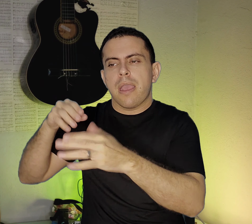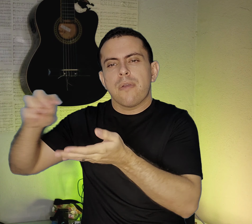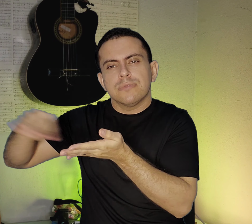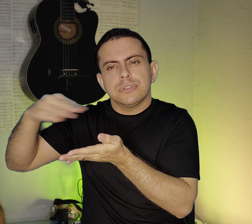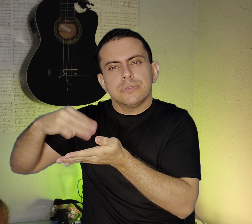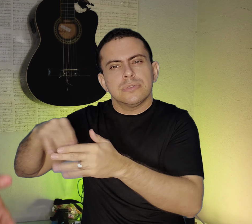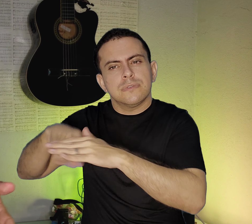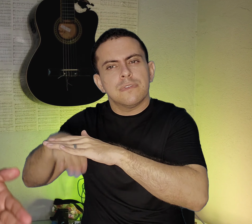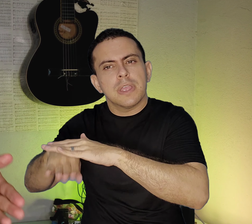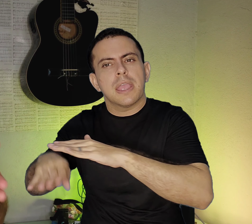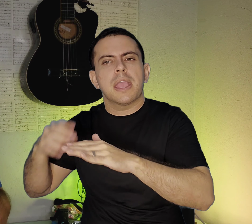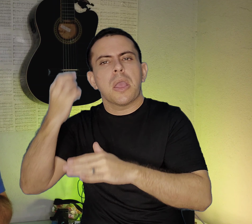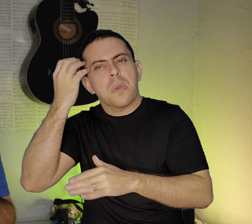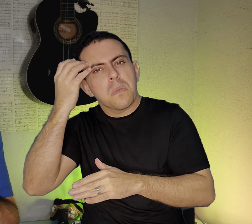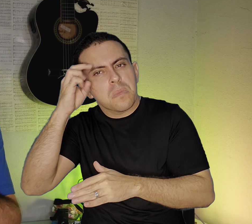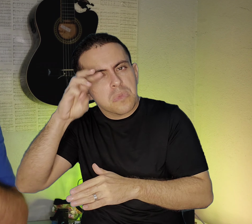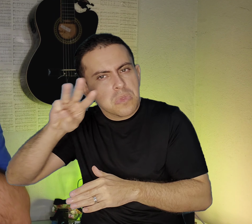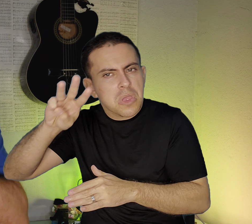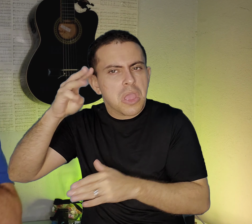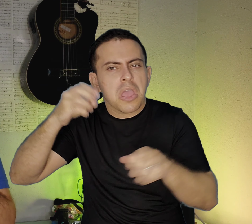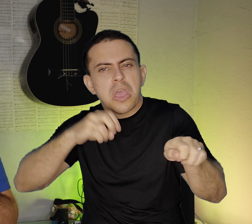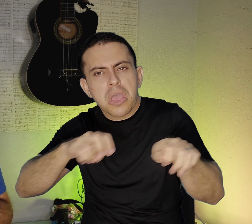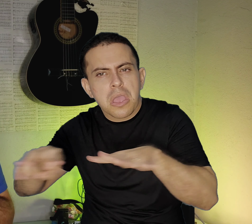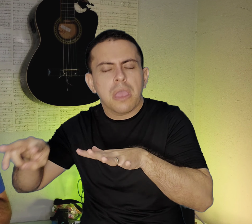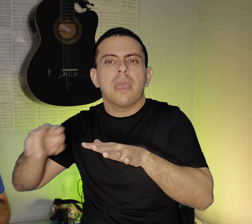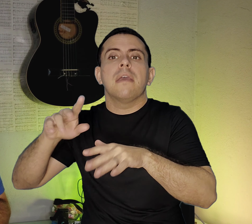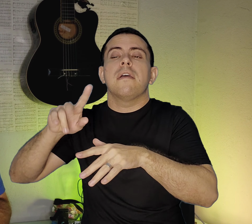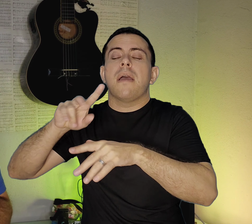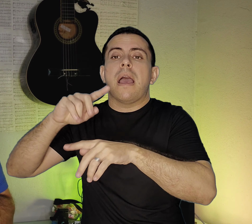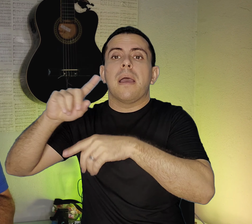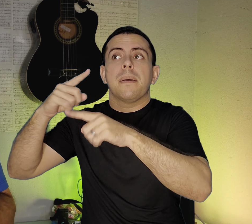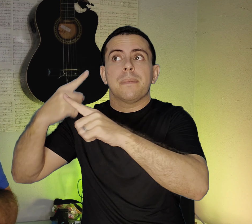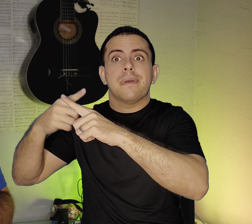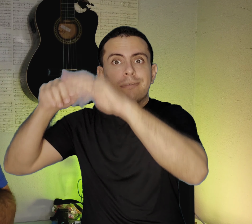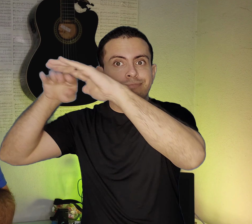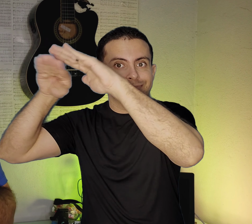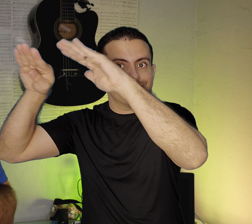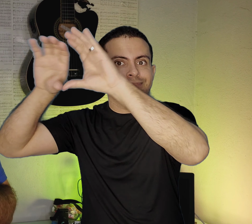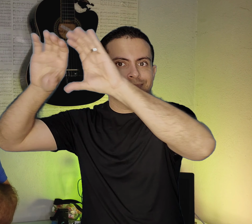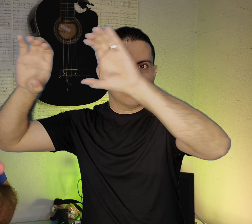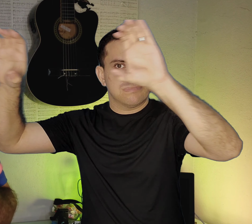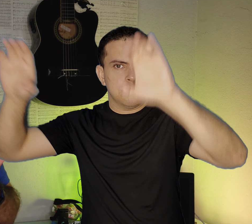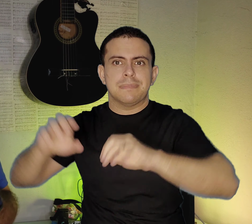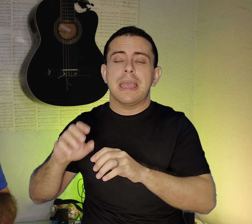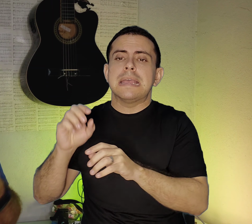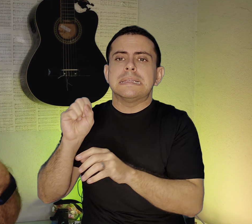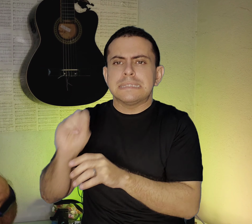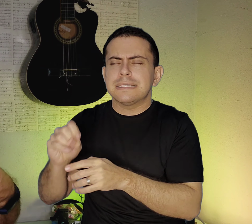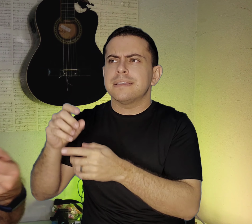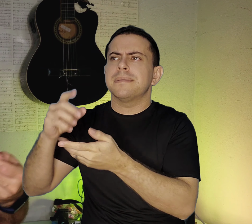alguns dias, algum tempo enquanto eles vão ficando tudo salvo na nuvem Ah, e se eu quero